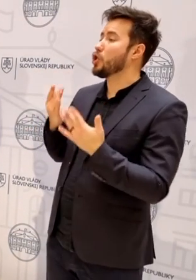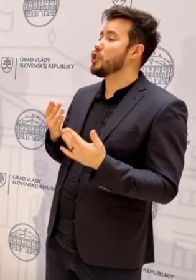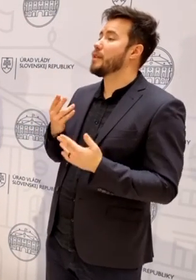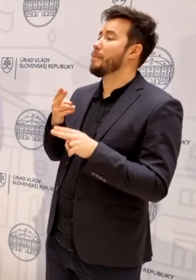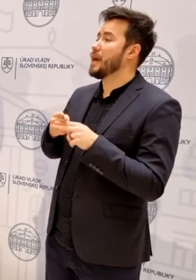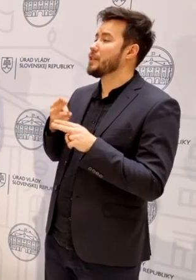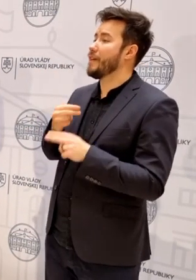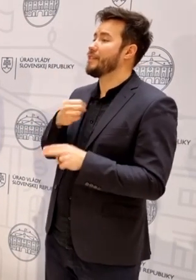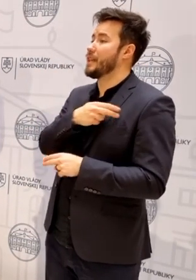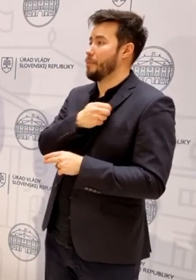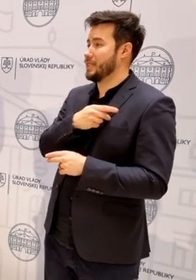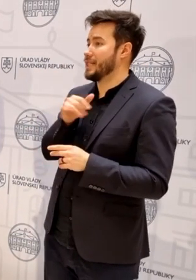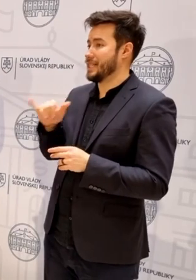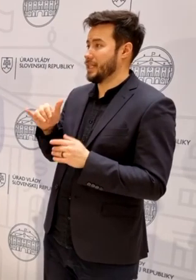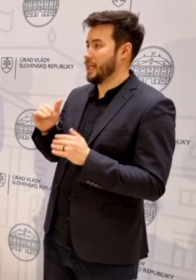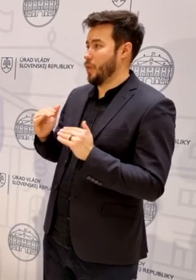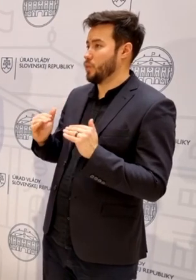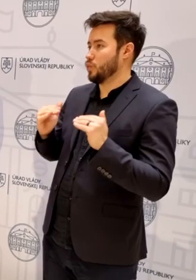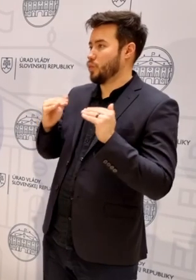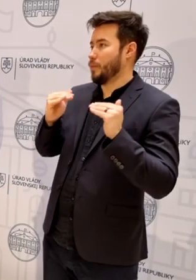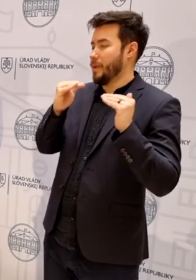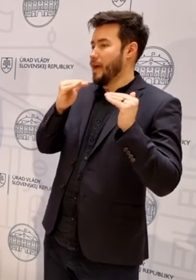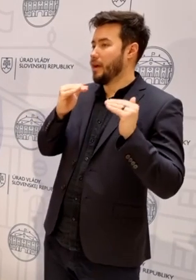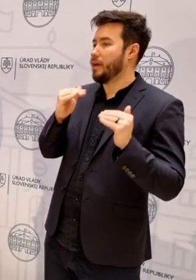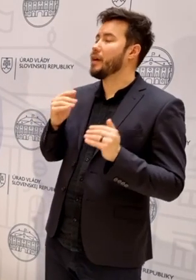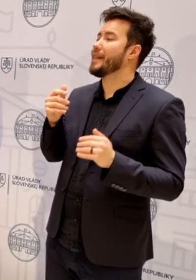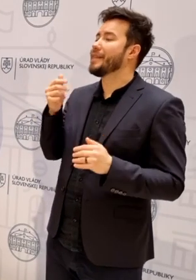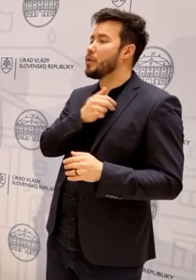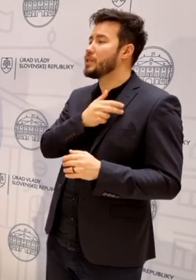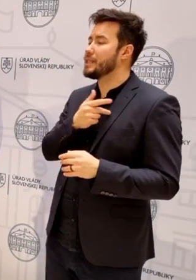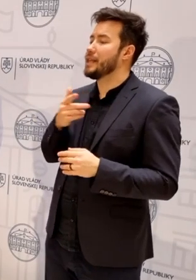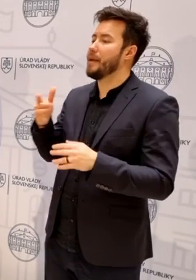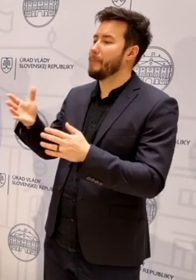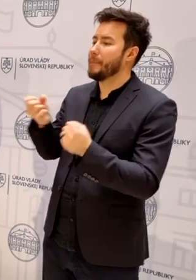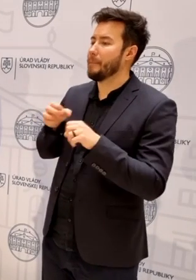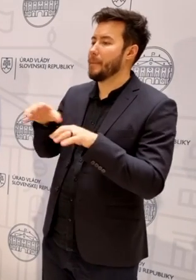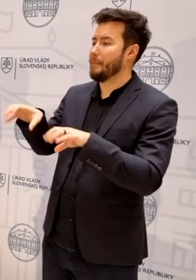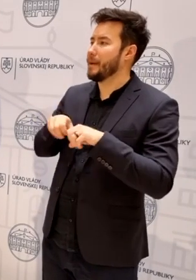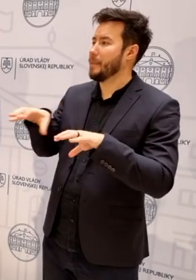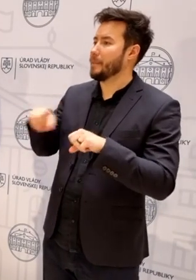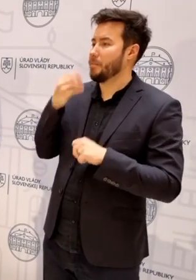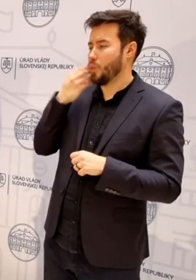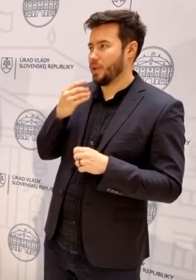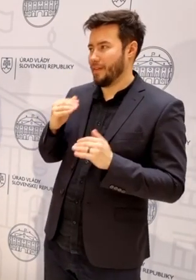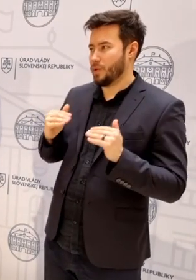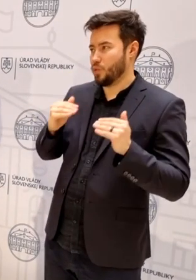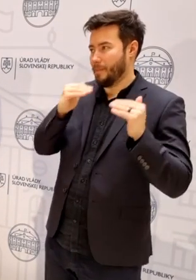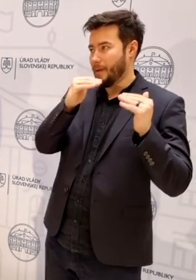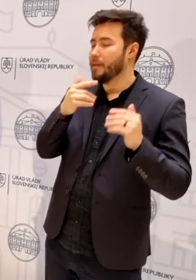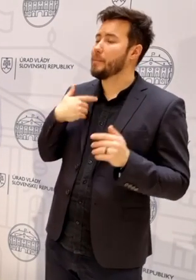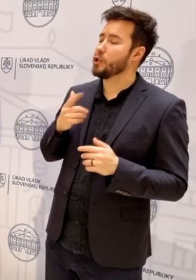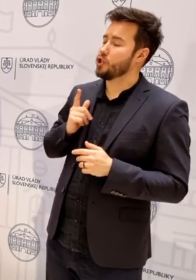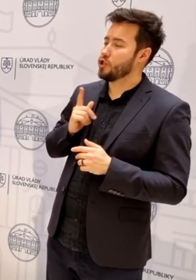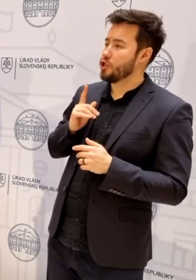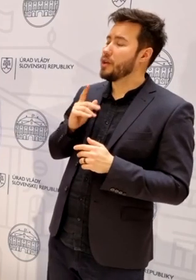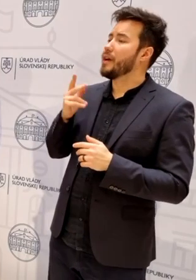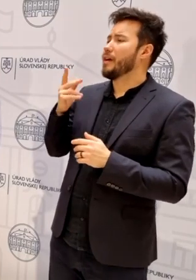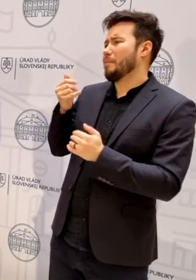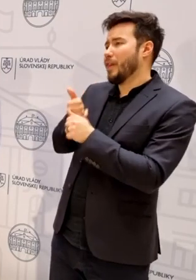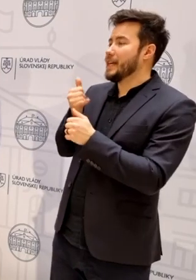naďalej. Stúpajú denné príjmy do nemocnic. Takže a my vzhľadom k vývoju v iných krajinách očakávame,